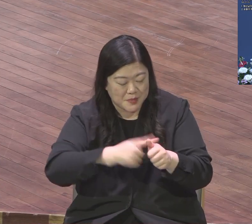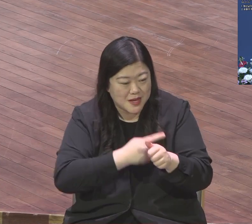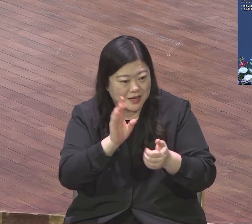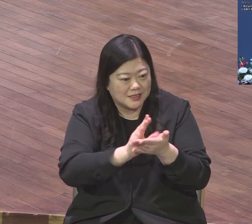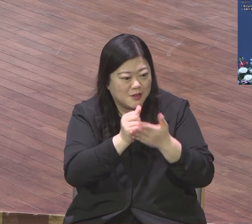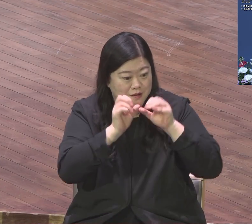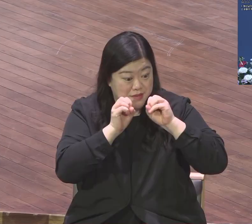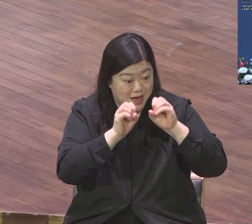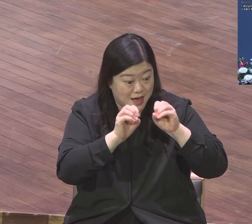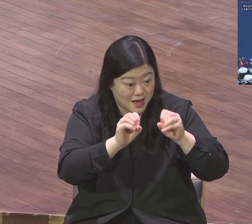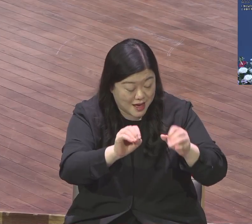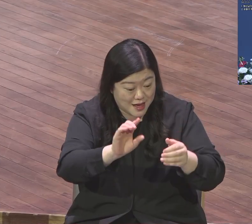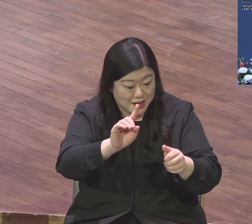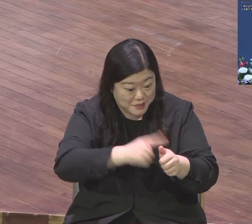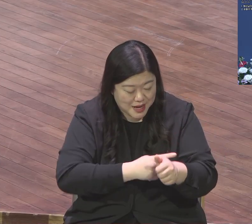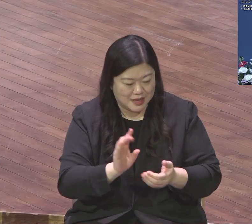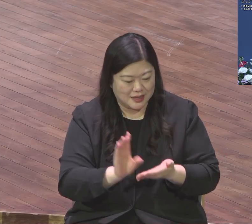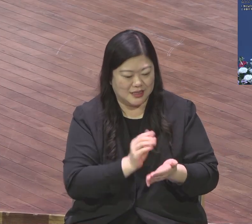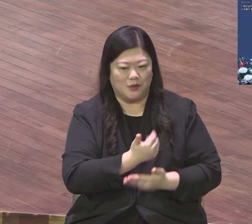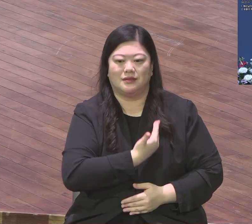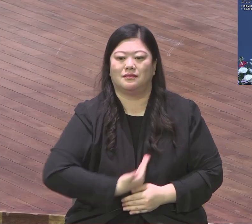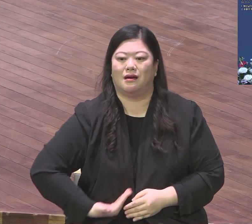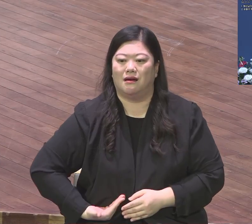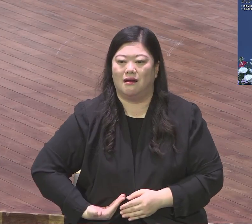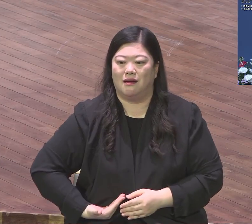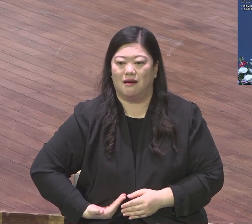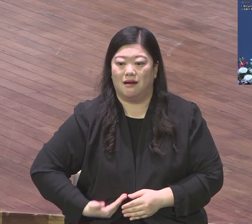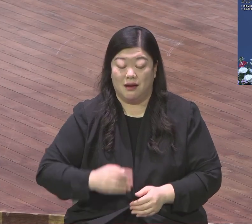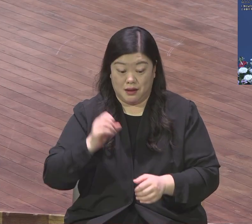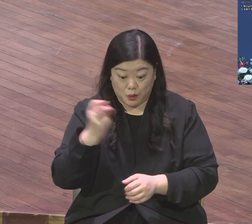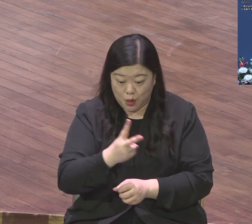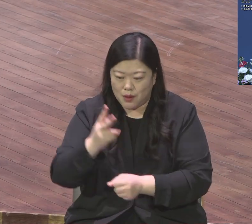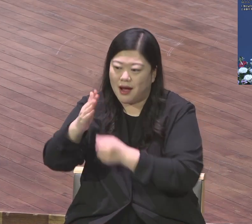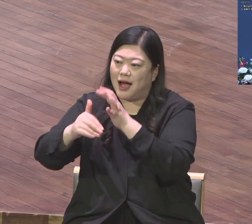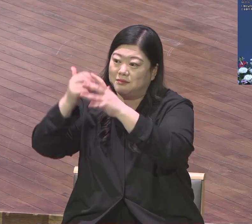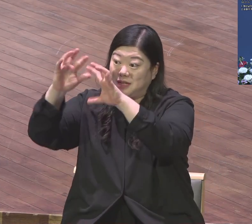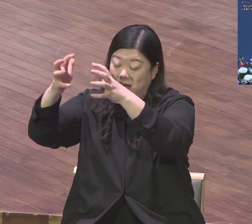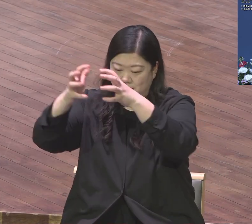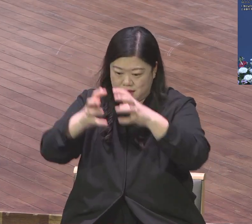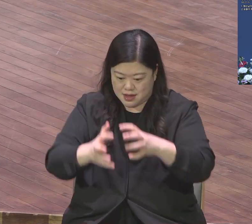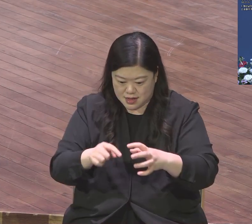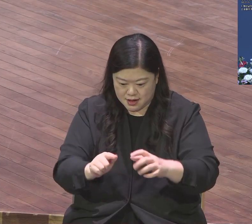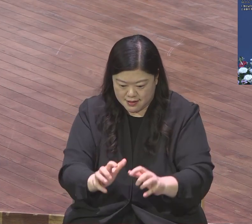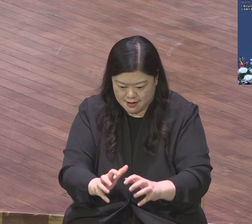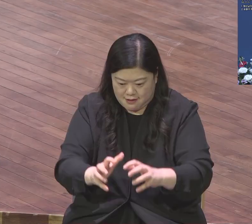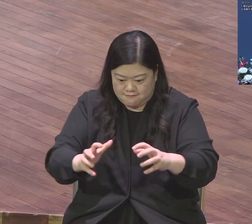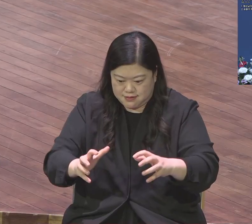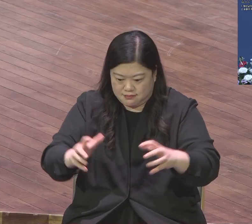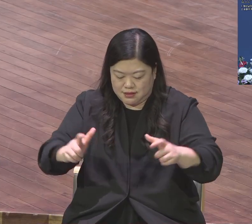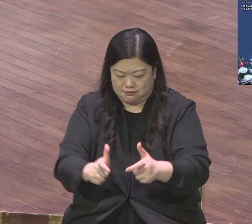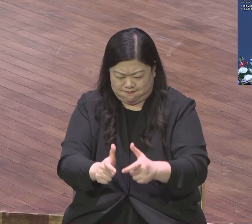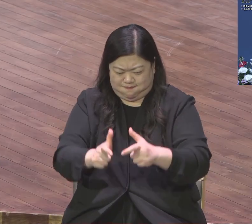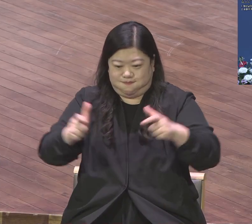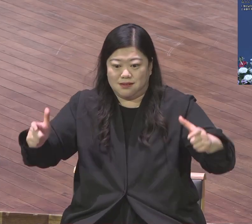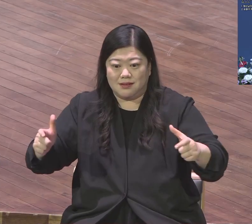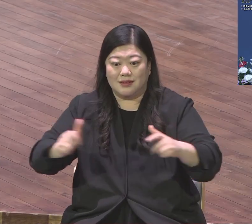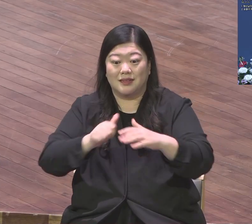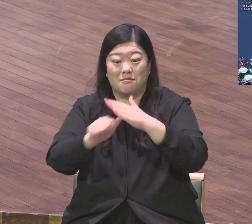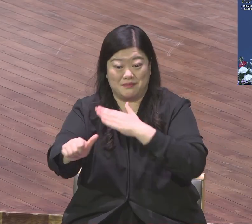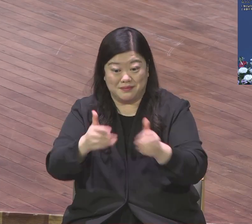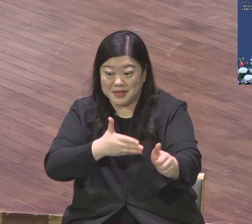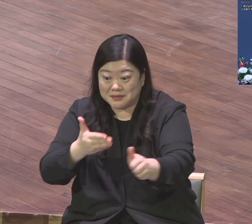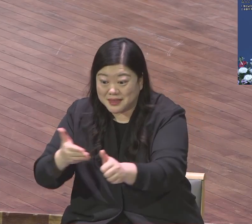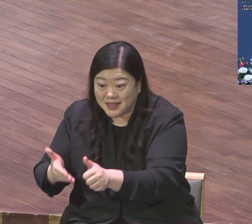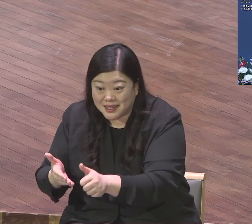그리스도의 제자의 공동체가 되어서 하나님이 나라를 확장해 나가는 2026년 한 해 되기를 주님으로